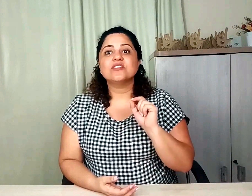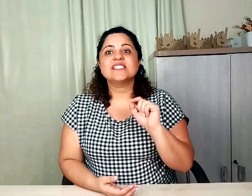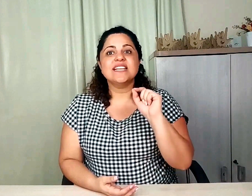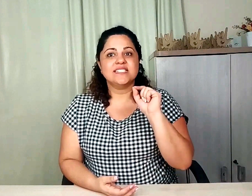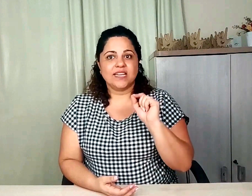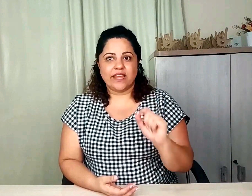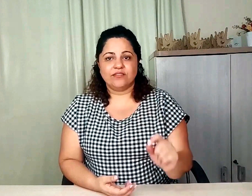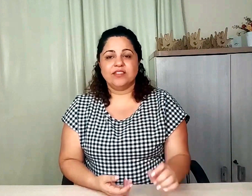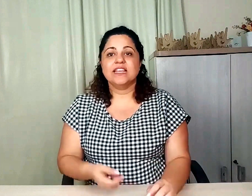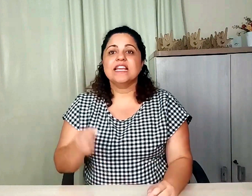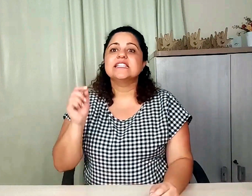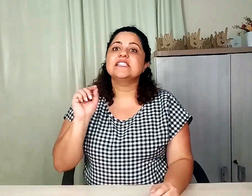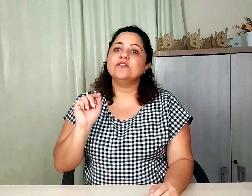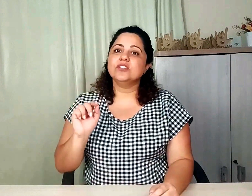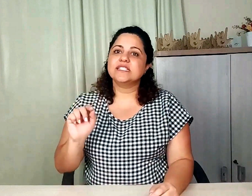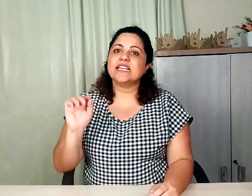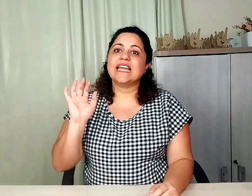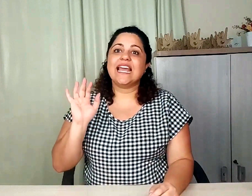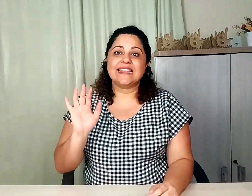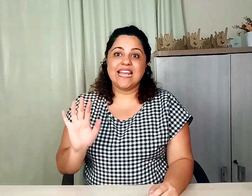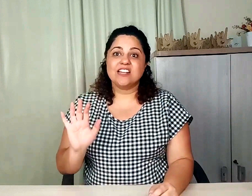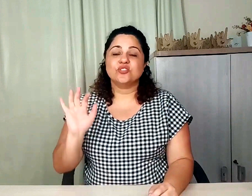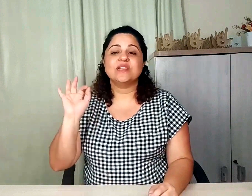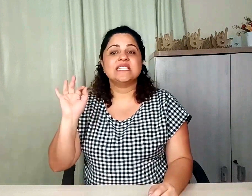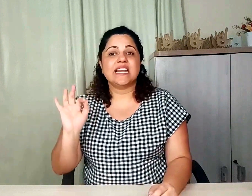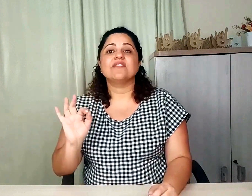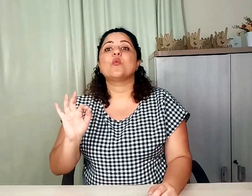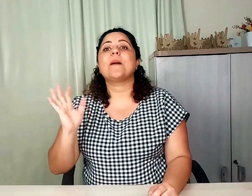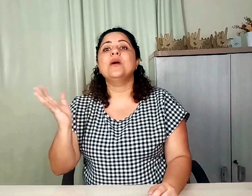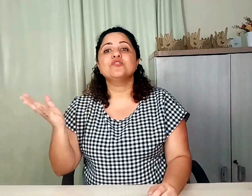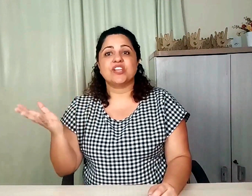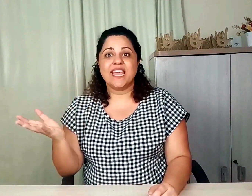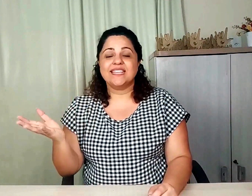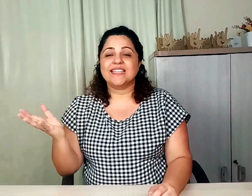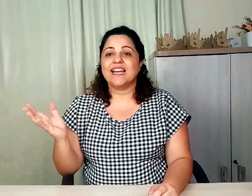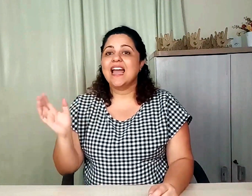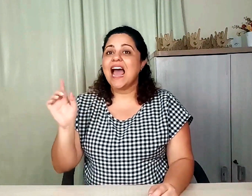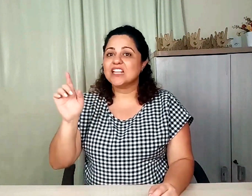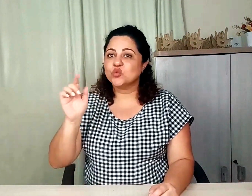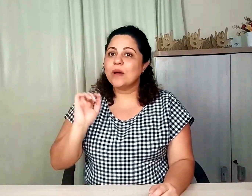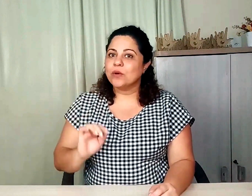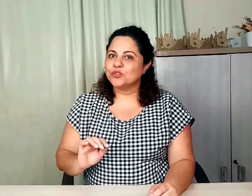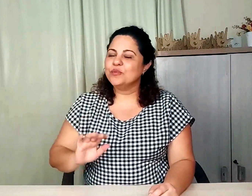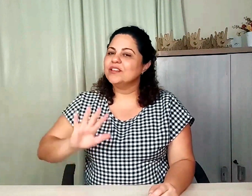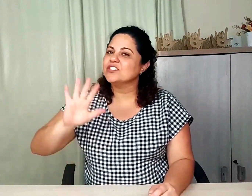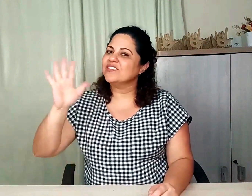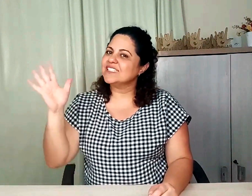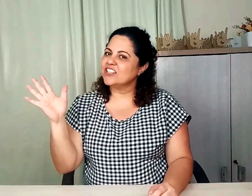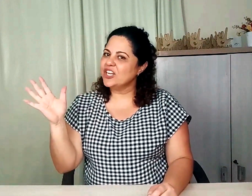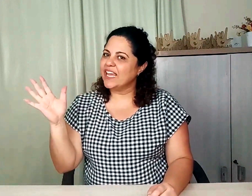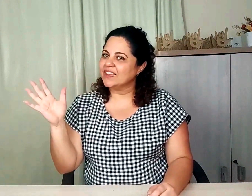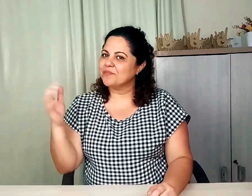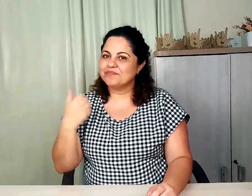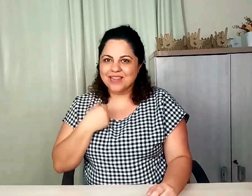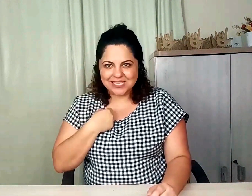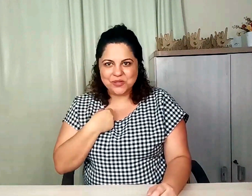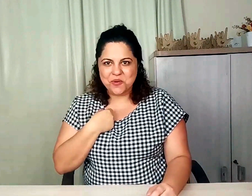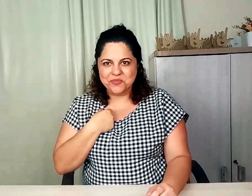você escreve. Se você é destro e escreve com a mão direita, a sua mão dominante vai ser a direita, assim como